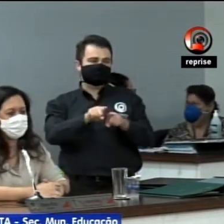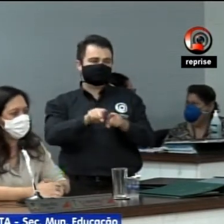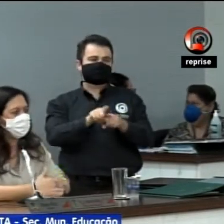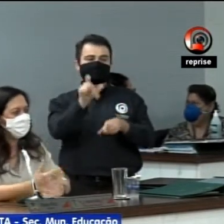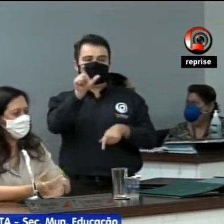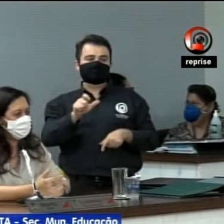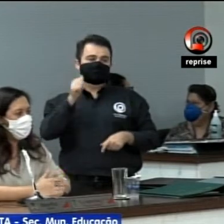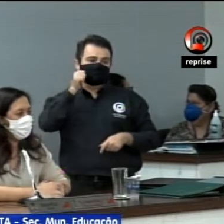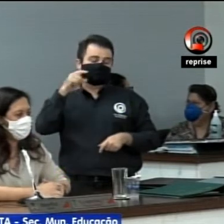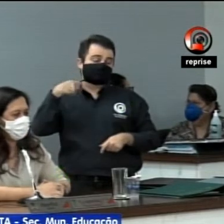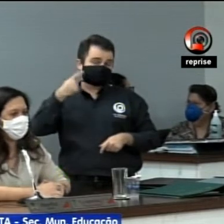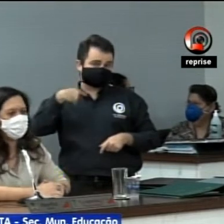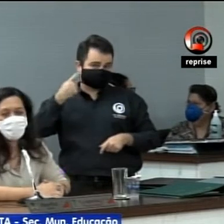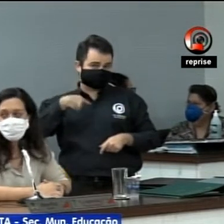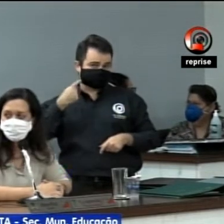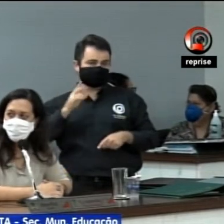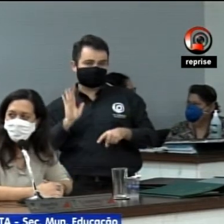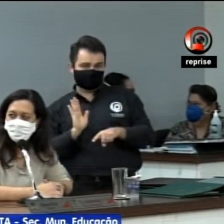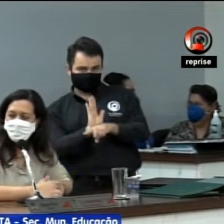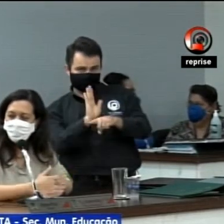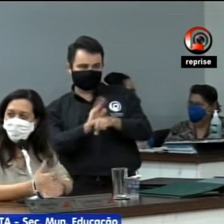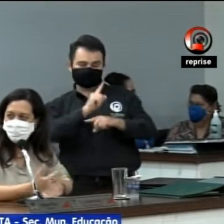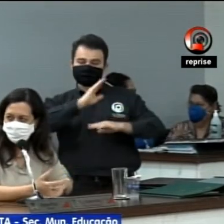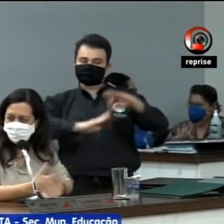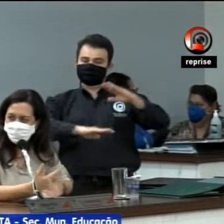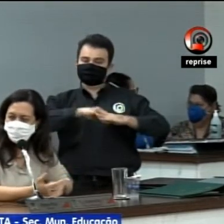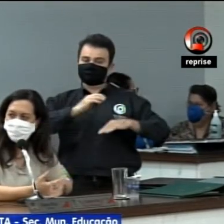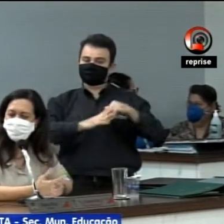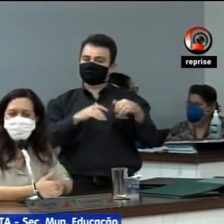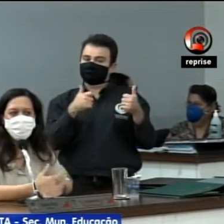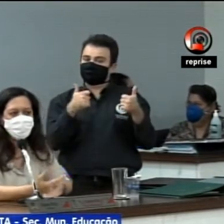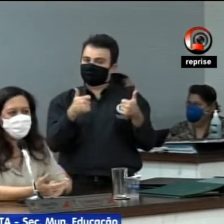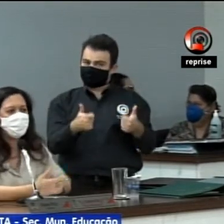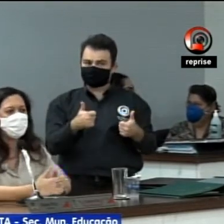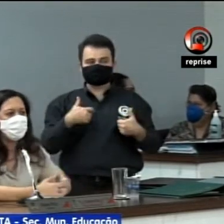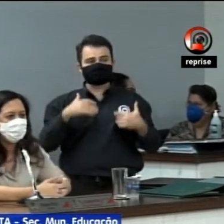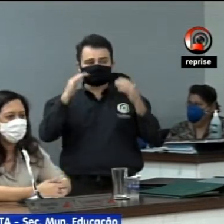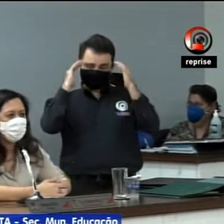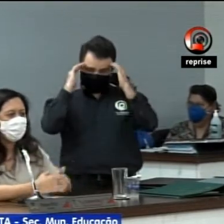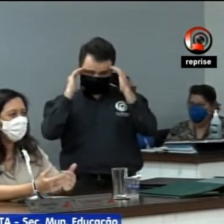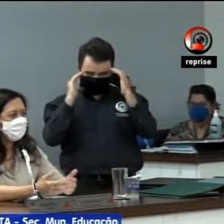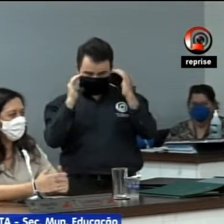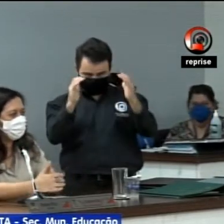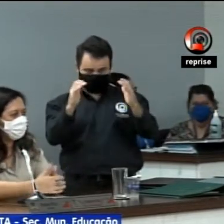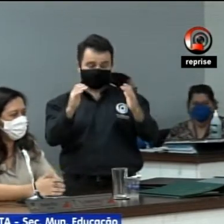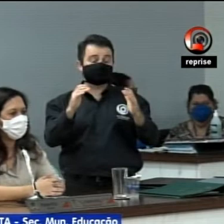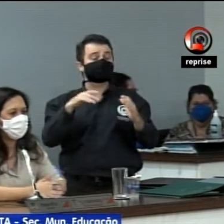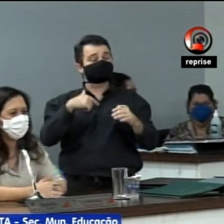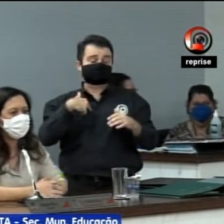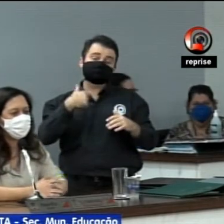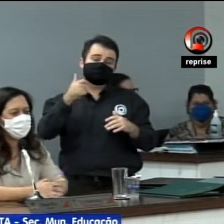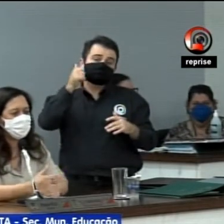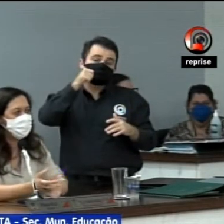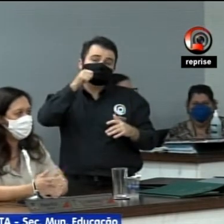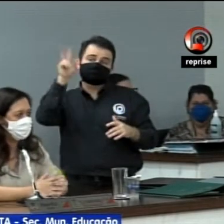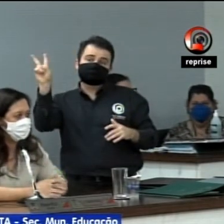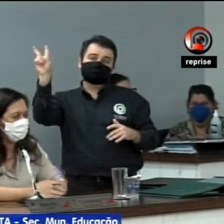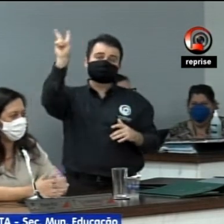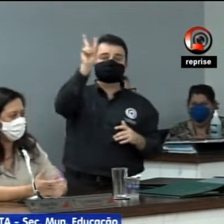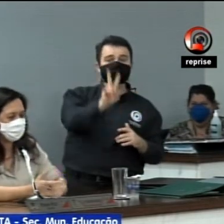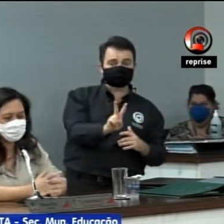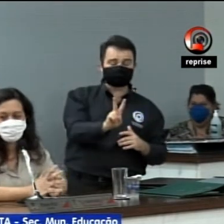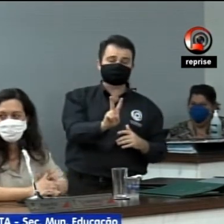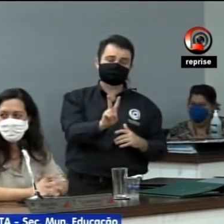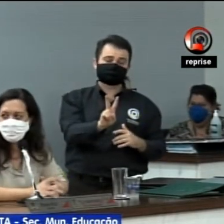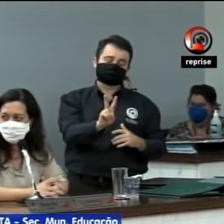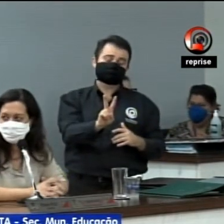Patrícia, extremamente qualificada. Então, o meu respeito naquele ato foi enviar pessoas qualificadas que pudessem dar as